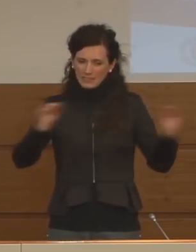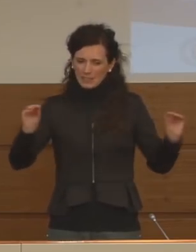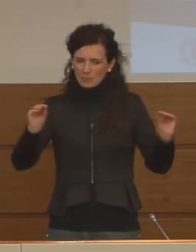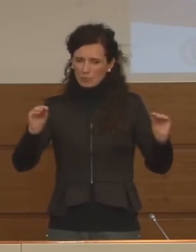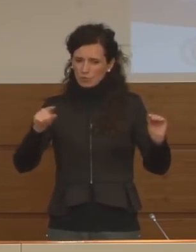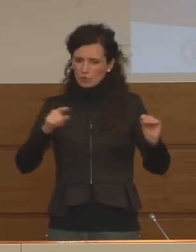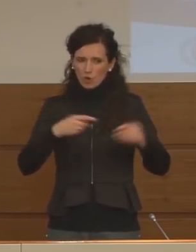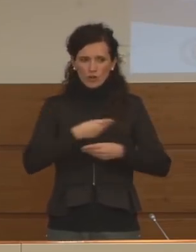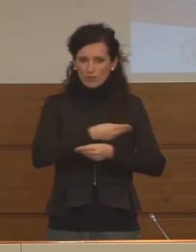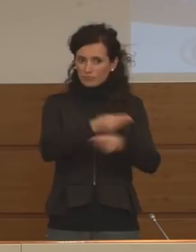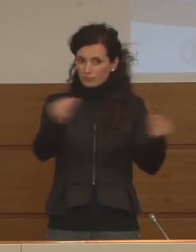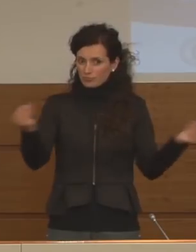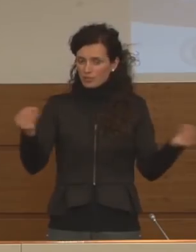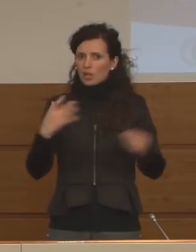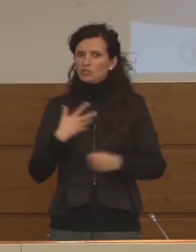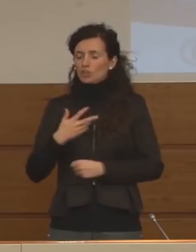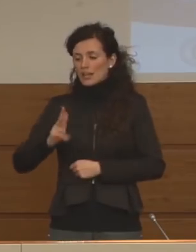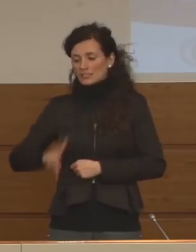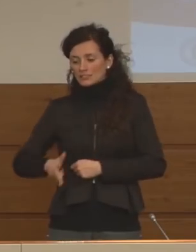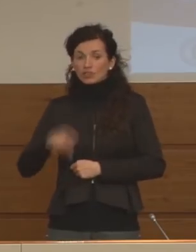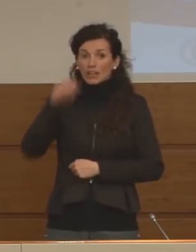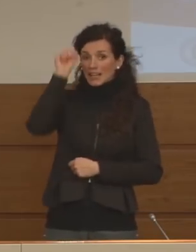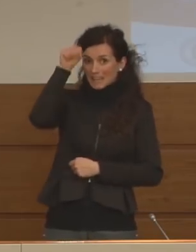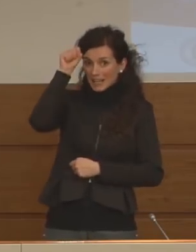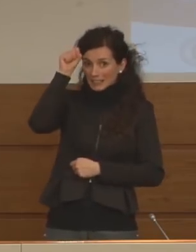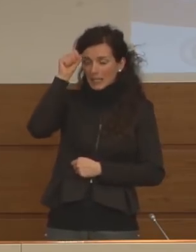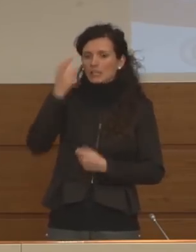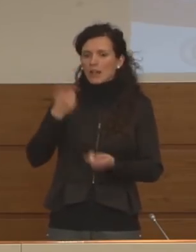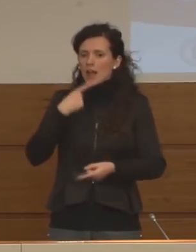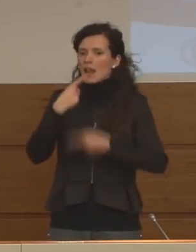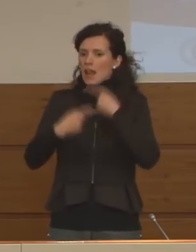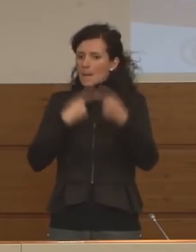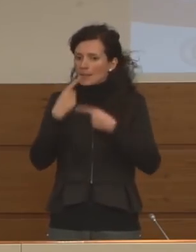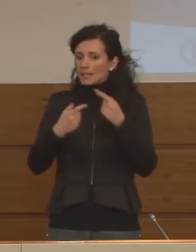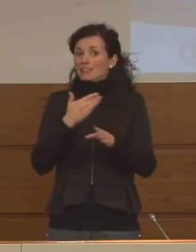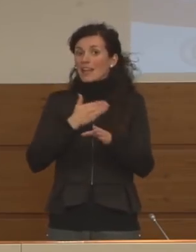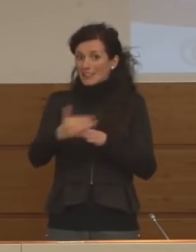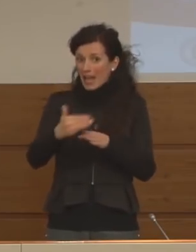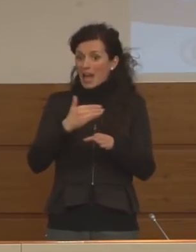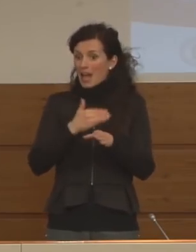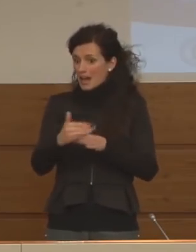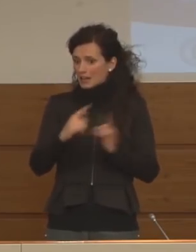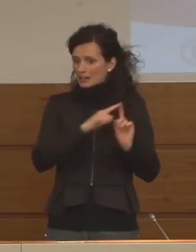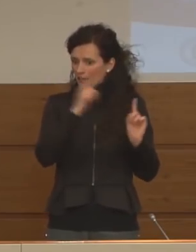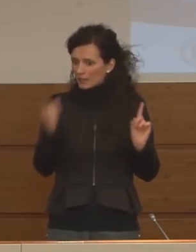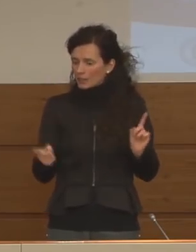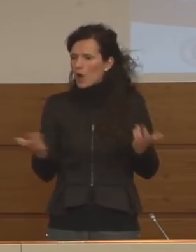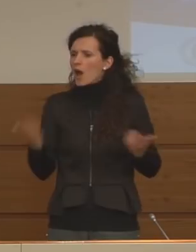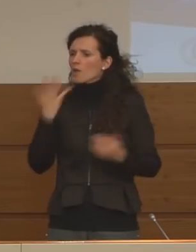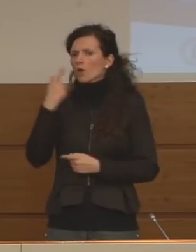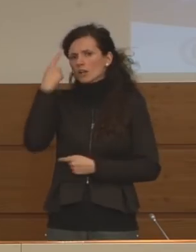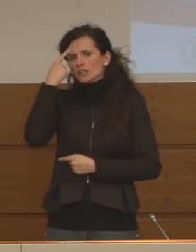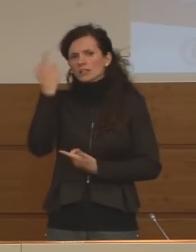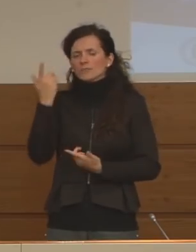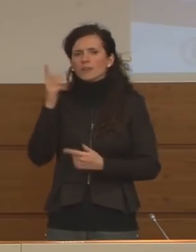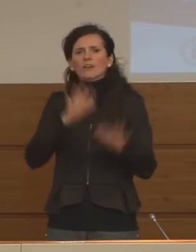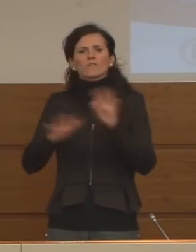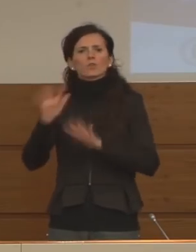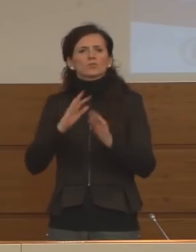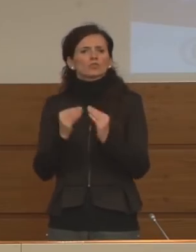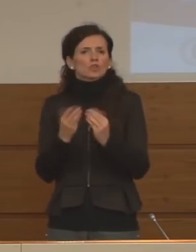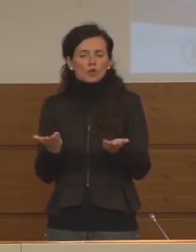ci sono due isole sicilia e sardegna che stanno lamentando dei ritardi quindi volevo sapere com'è la situazione